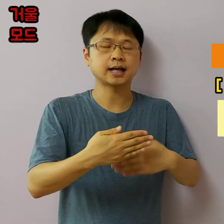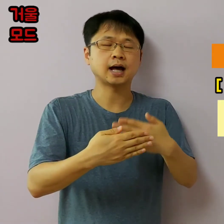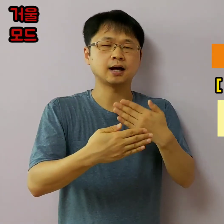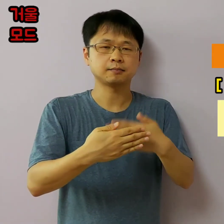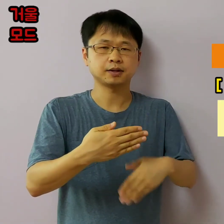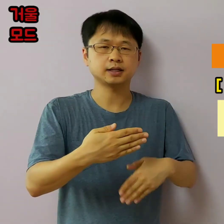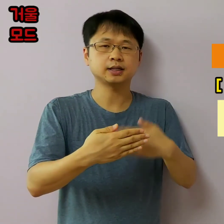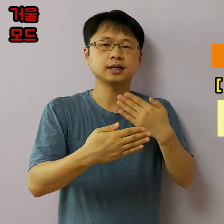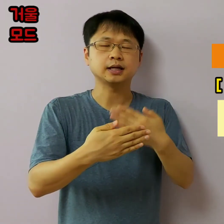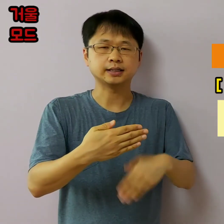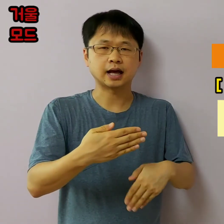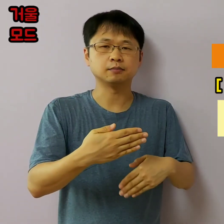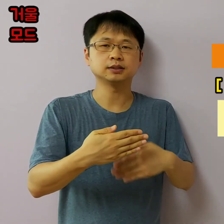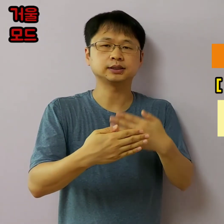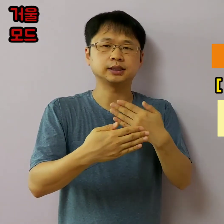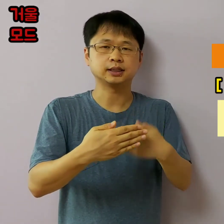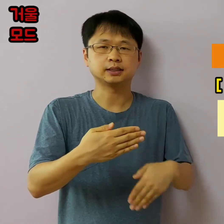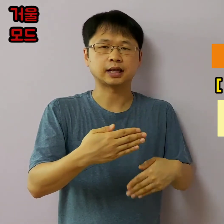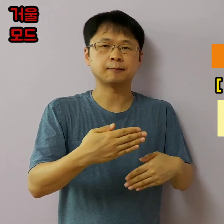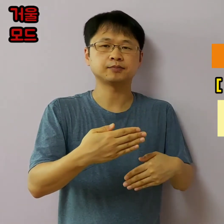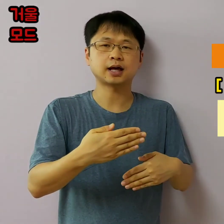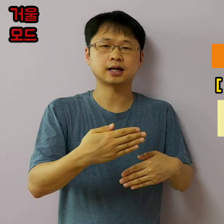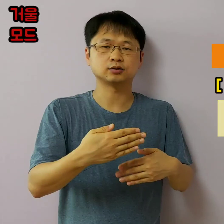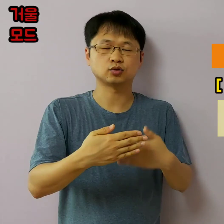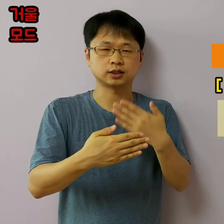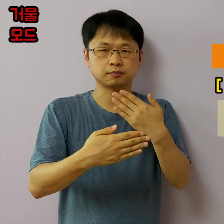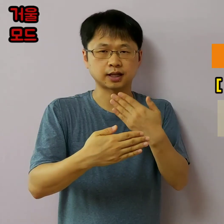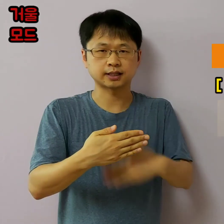빼다 빼기 나머지 남다라는 수어가 됩니다.